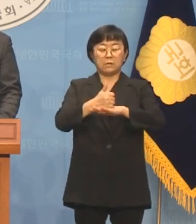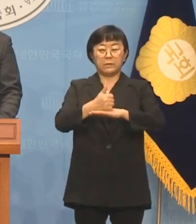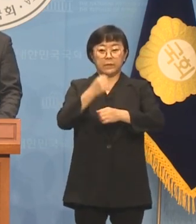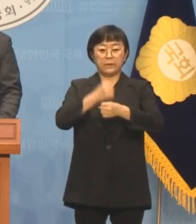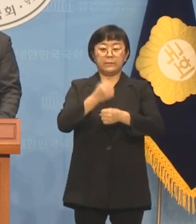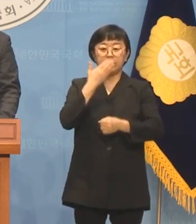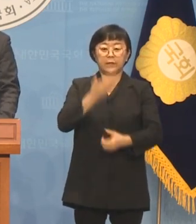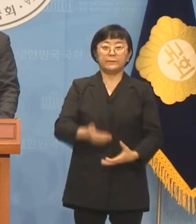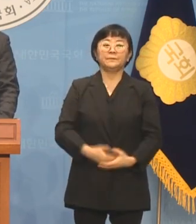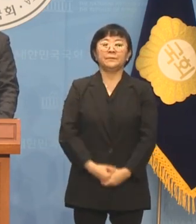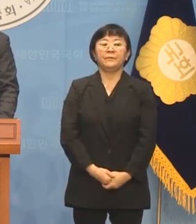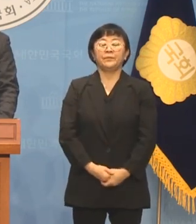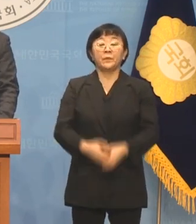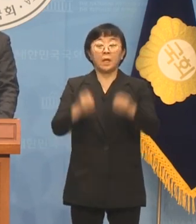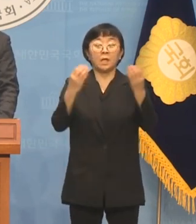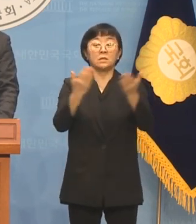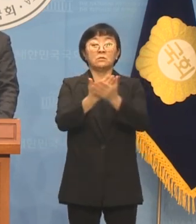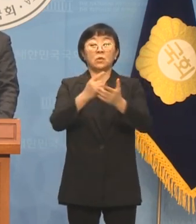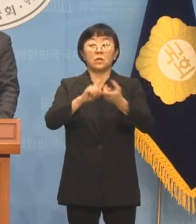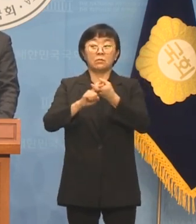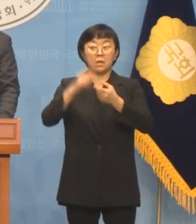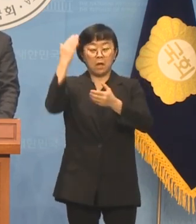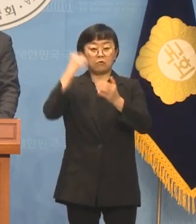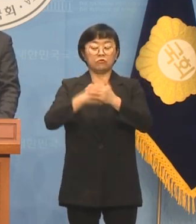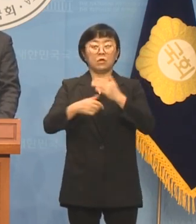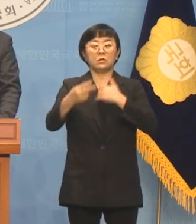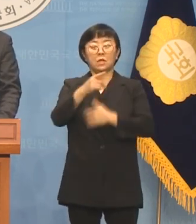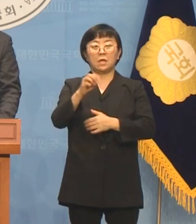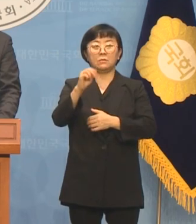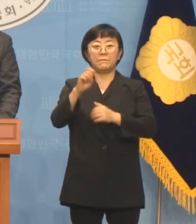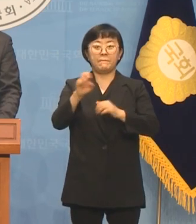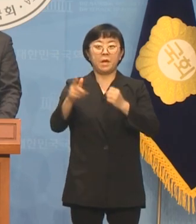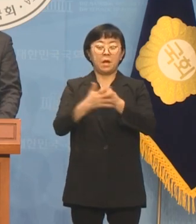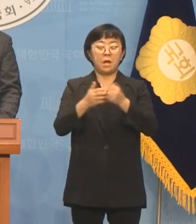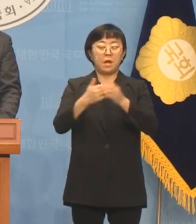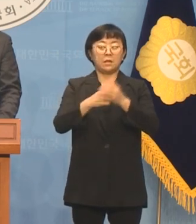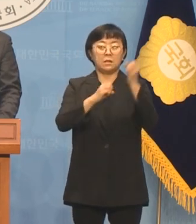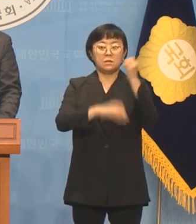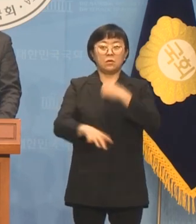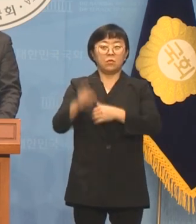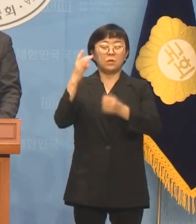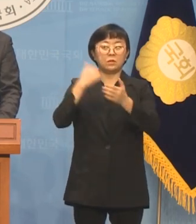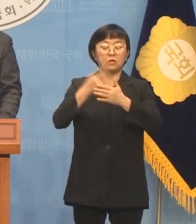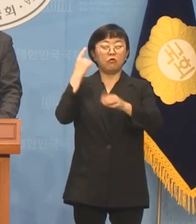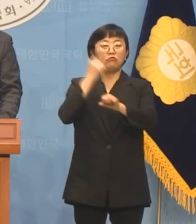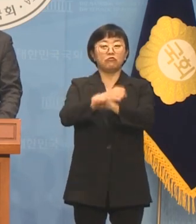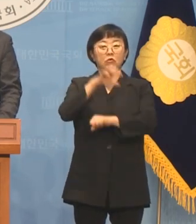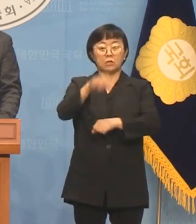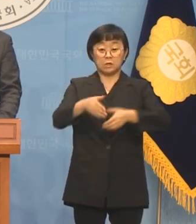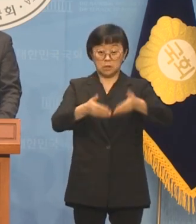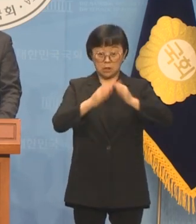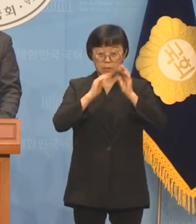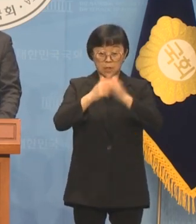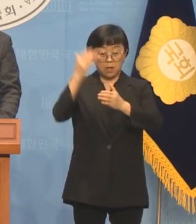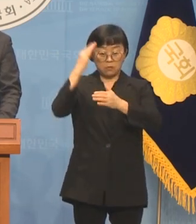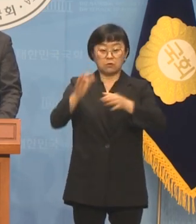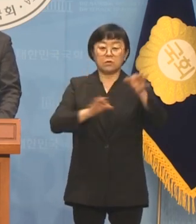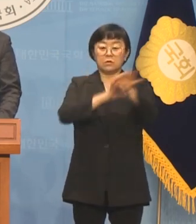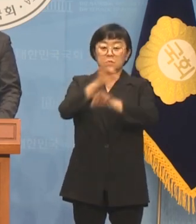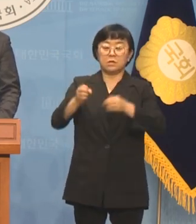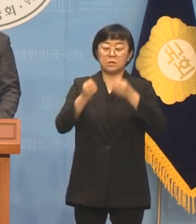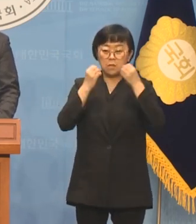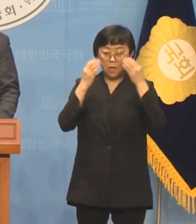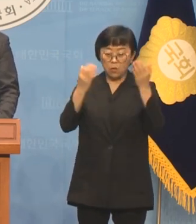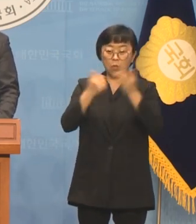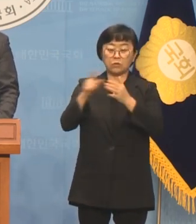냈습니다. 세진보연합은 한국형 다르파 곧 기초 원천 연구원을 설립해서 한국 경제의 새로운